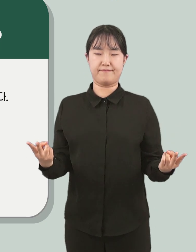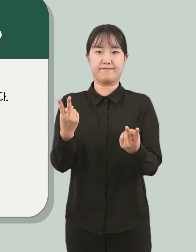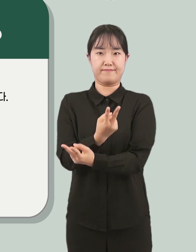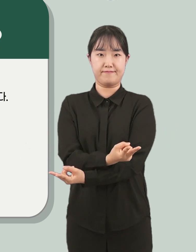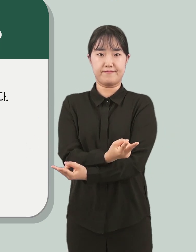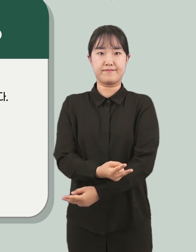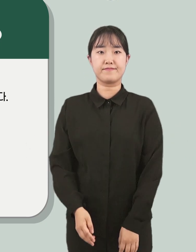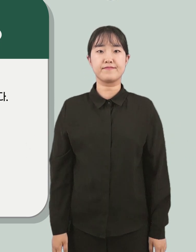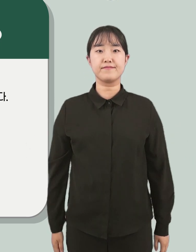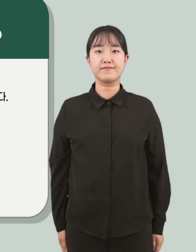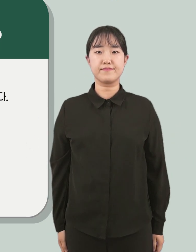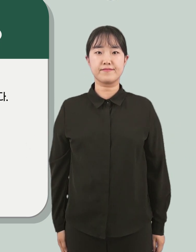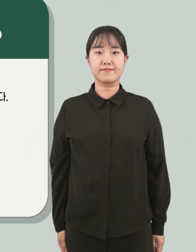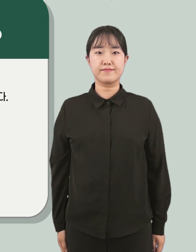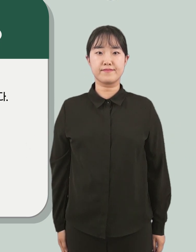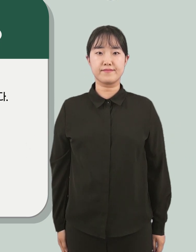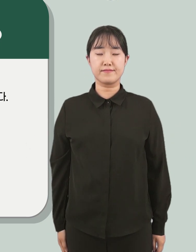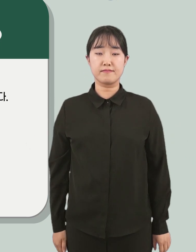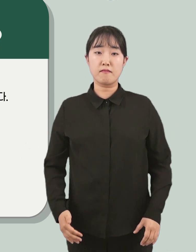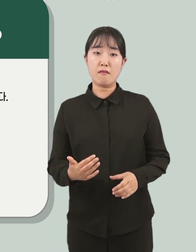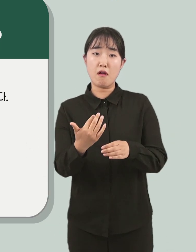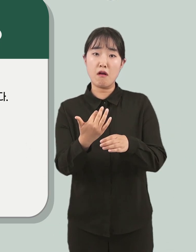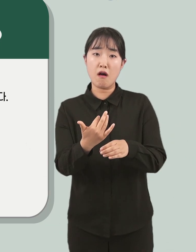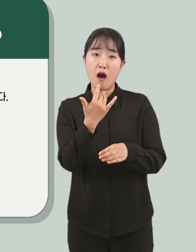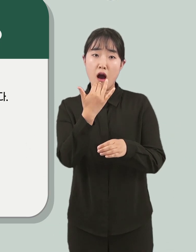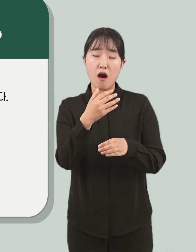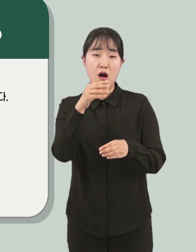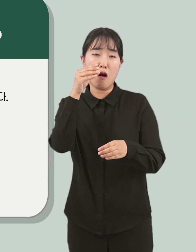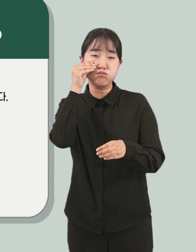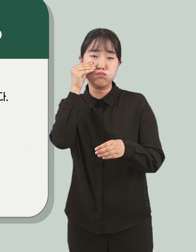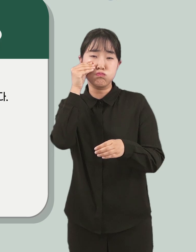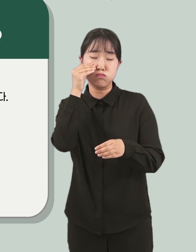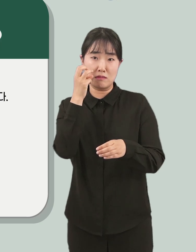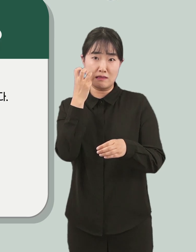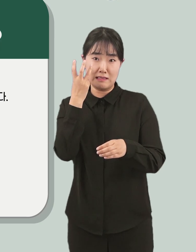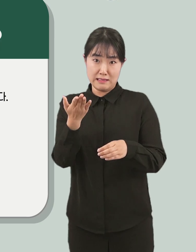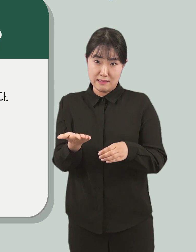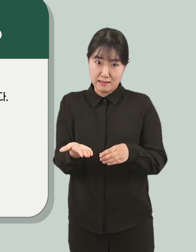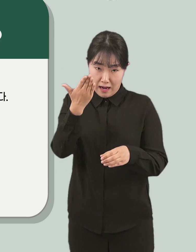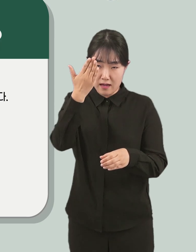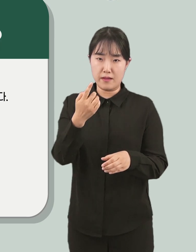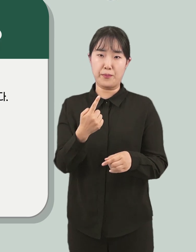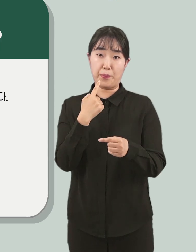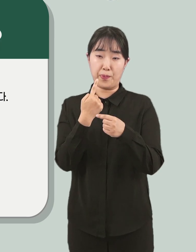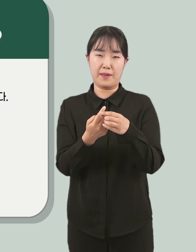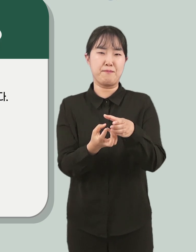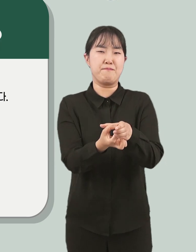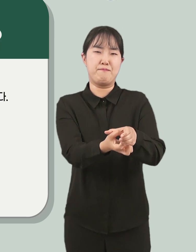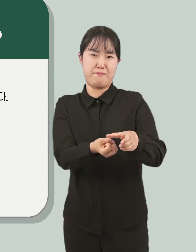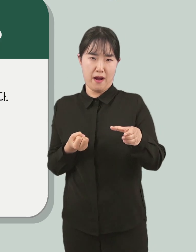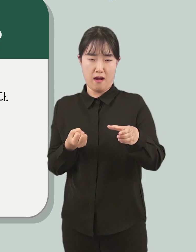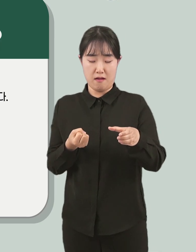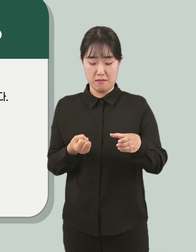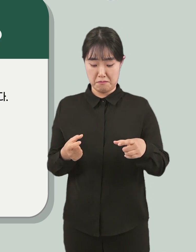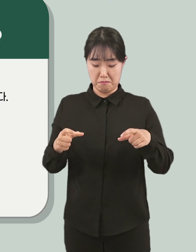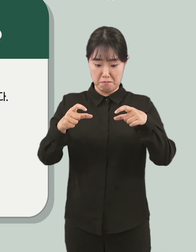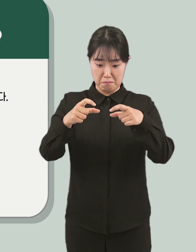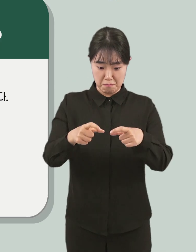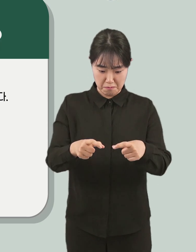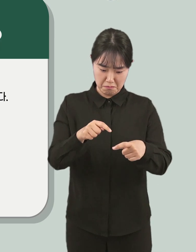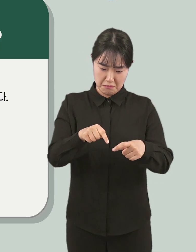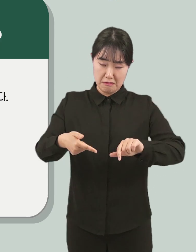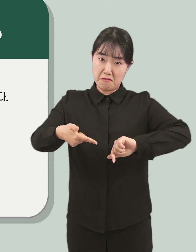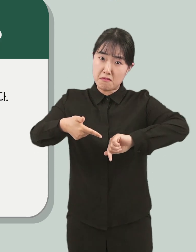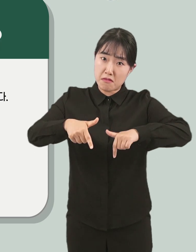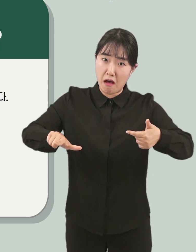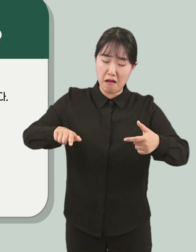동시에 교체합니다. 3개월 이상 사용하지 않을 때는 건전지를 분리하고 서로 다른 종류나 새 건전지와